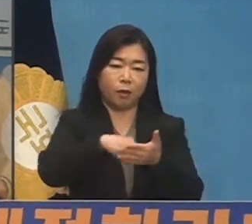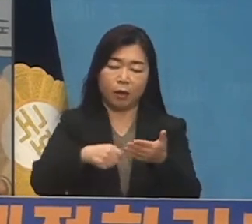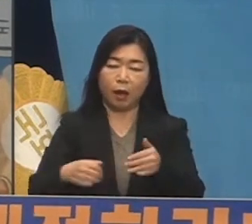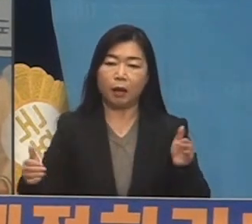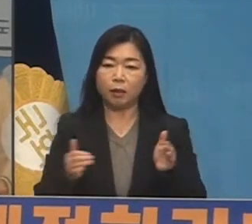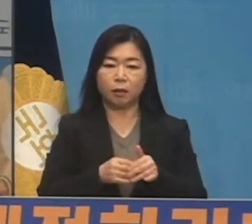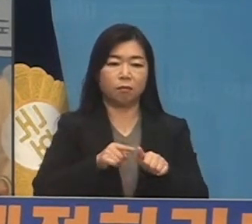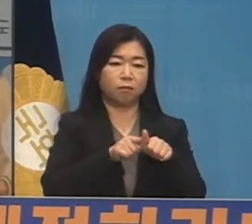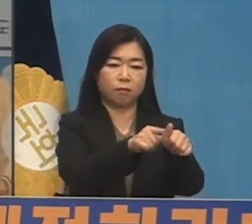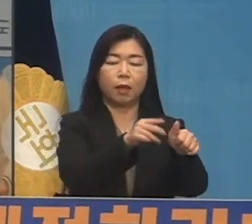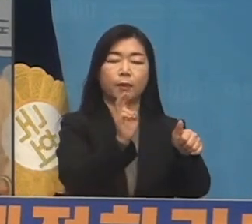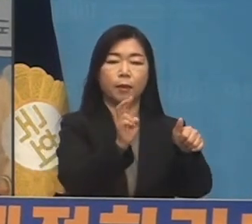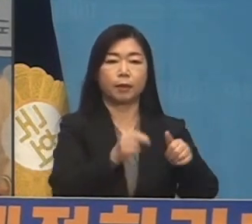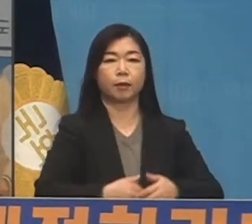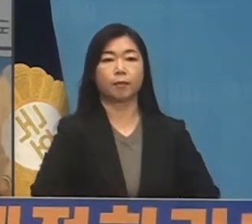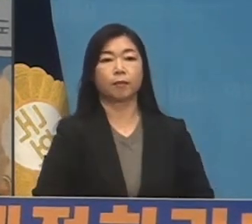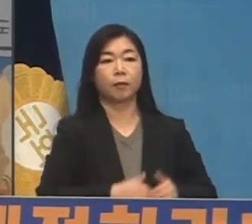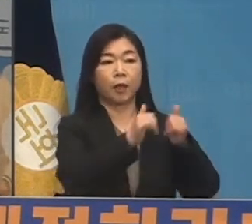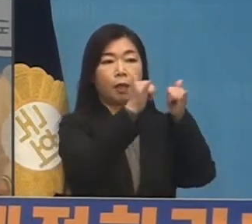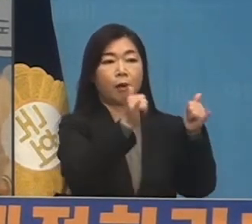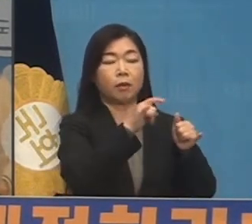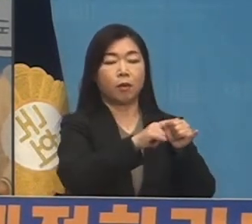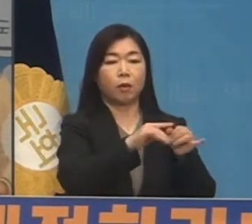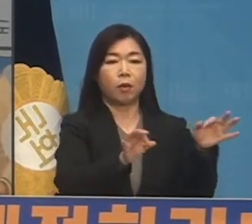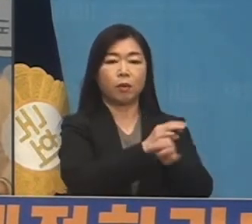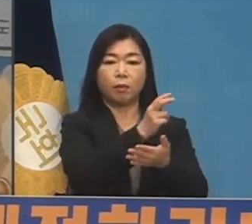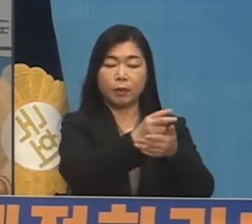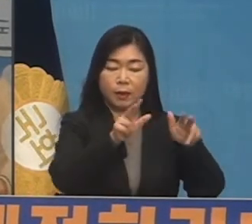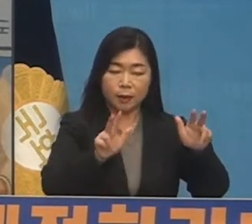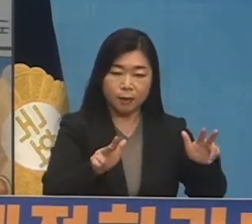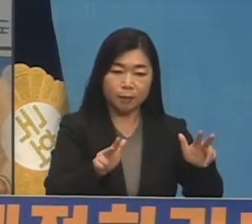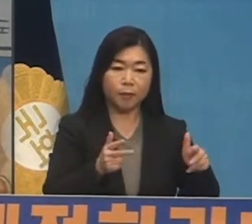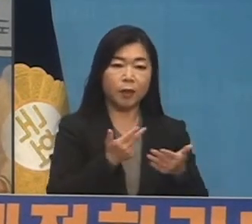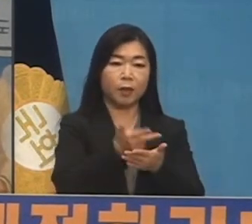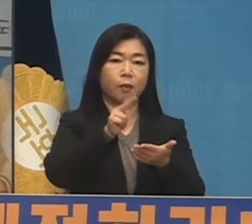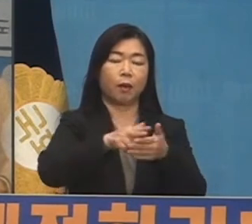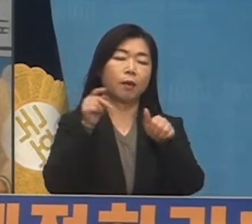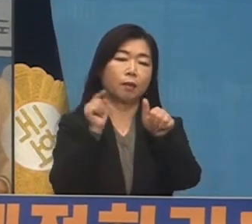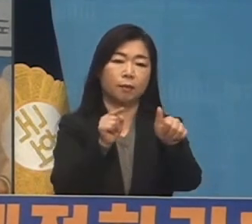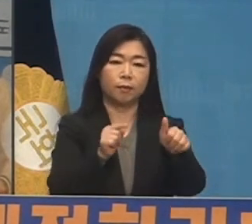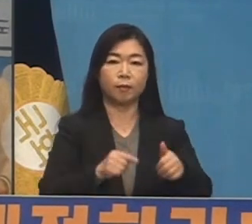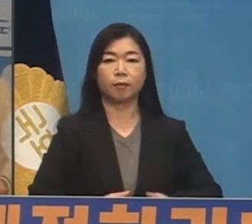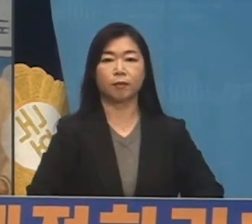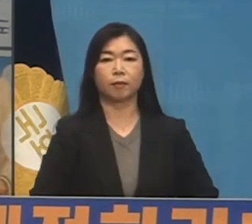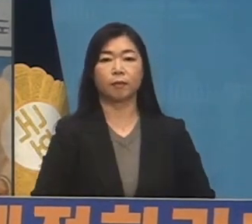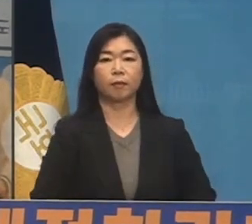탈퇴도 요구할 것이다. 사회적 경제법을 즉각 제정하라.